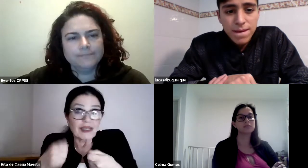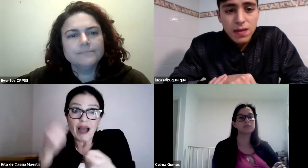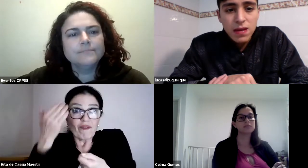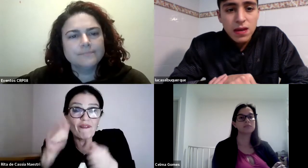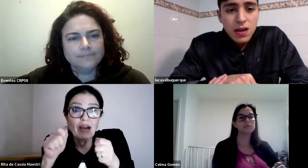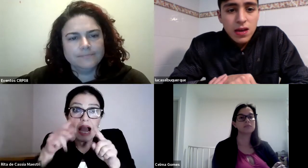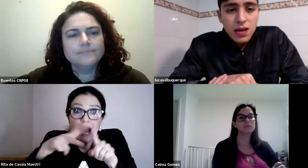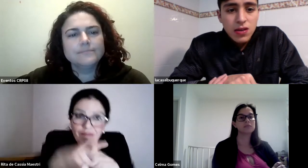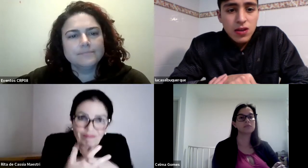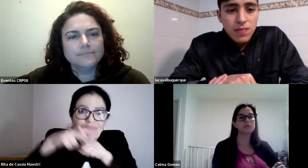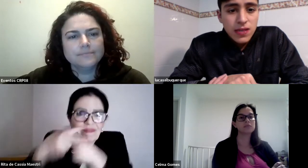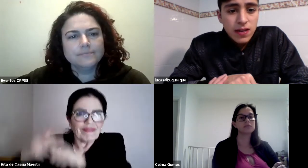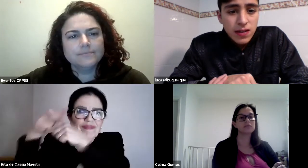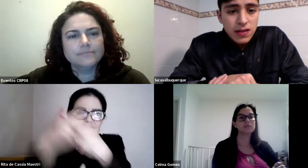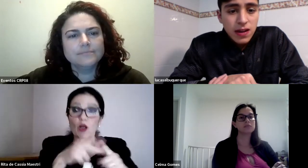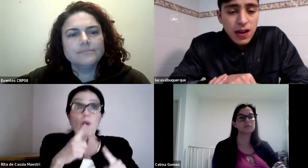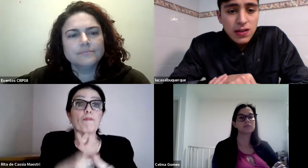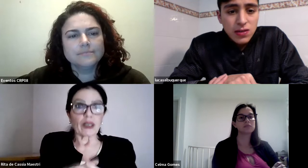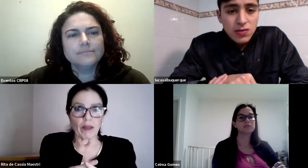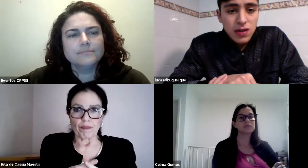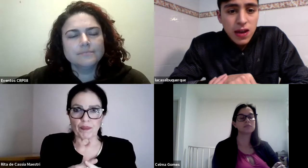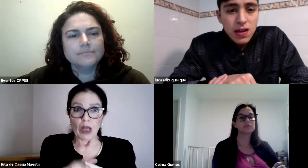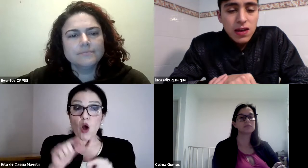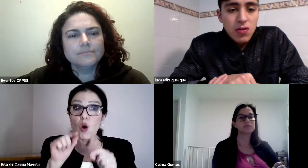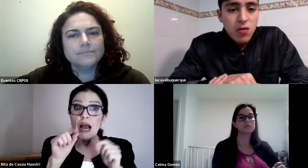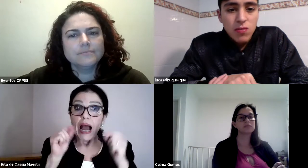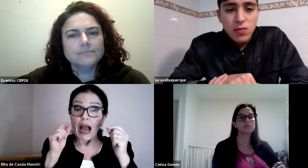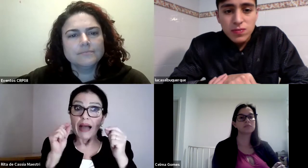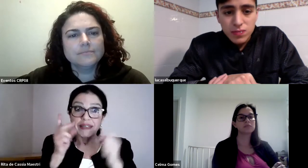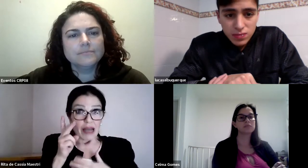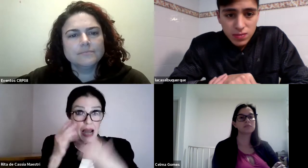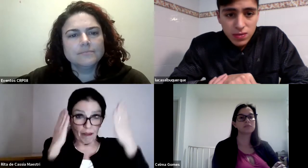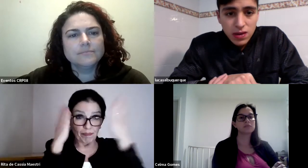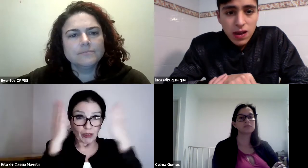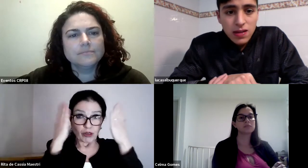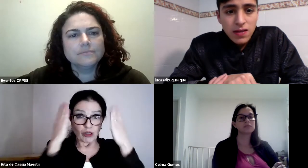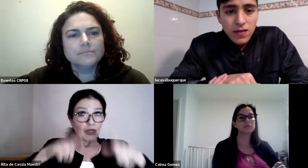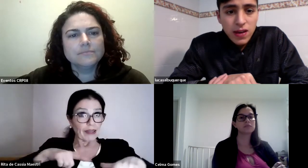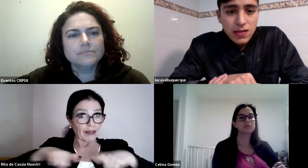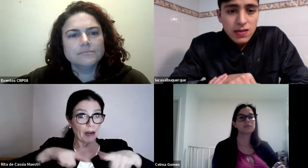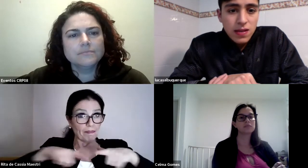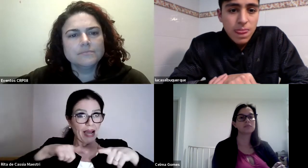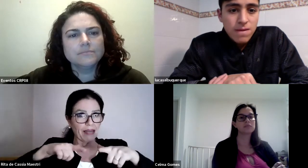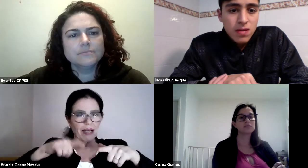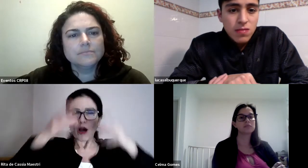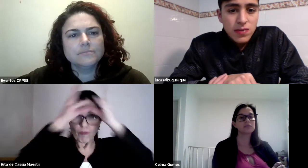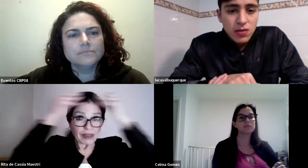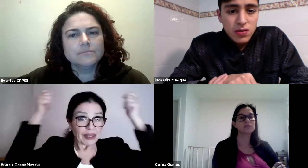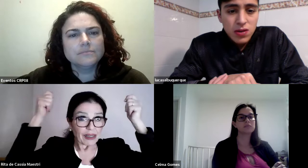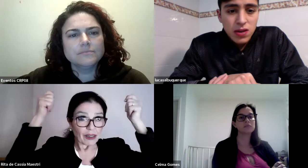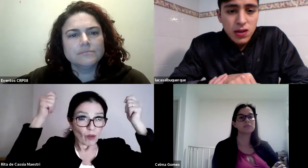E a gente precisava atrelar isso, né? Como? através de